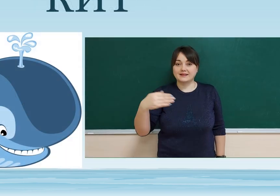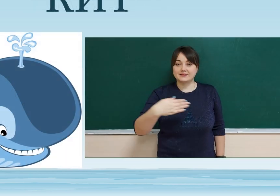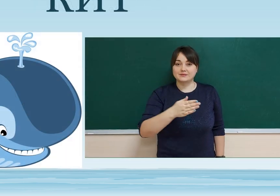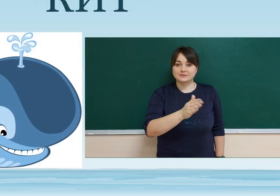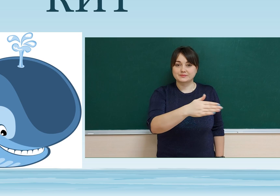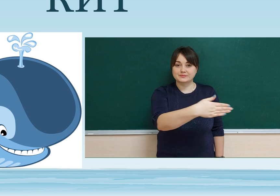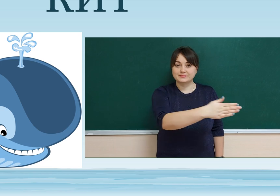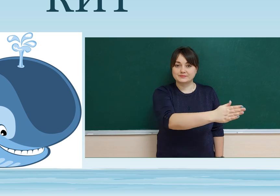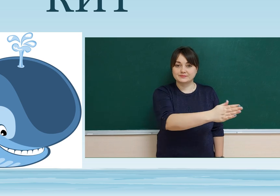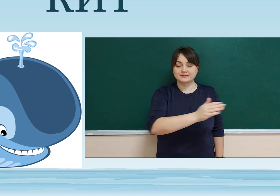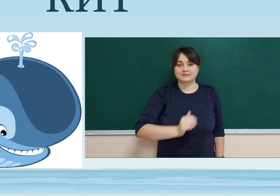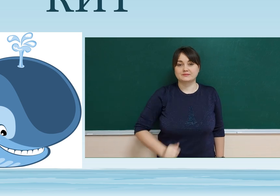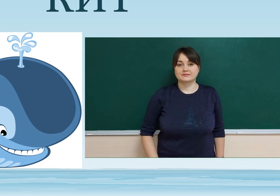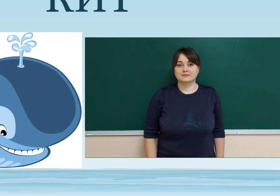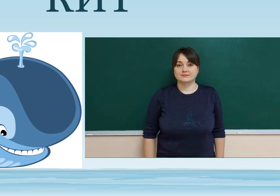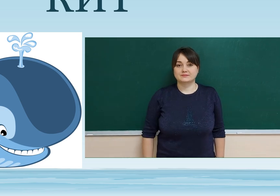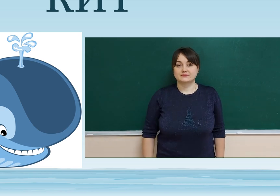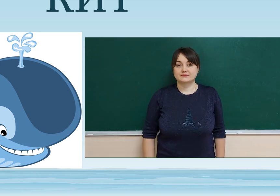кит